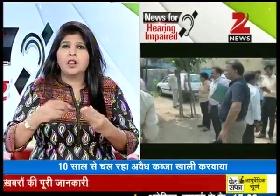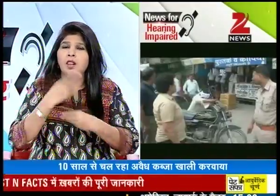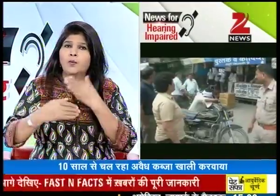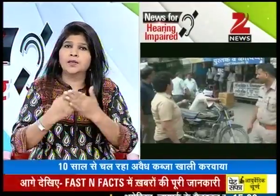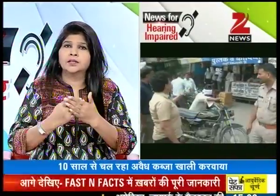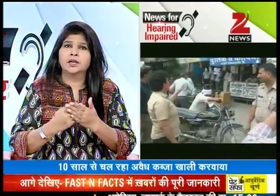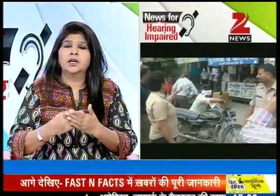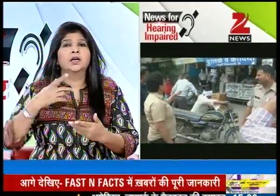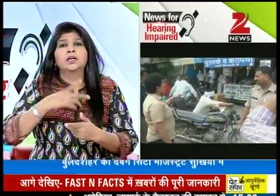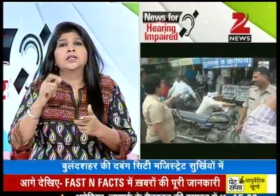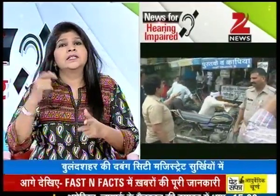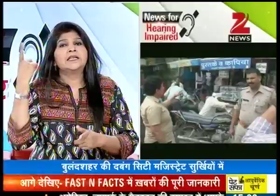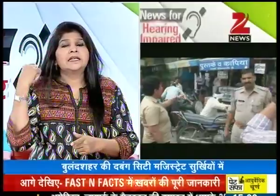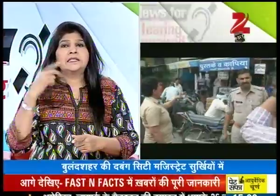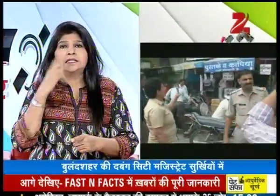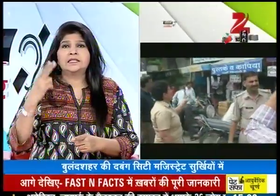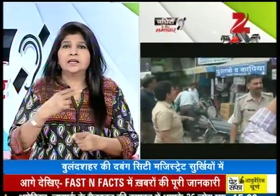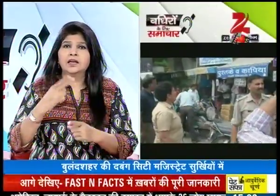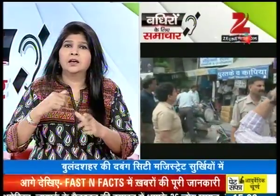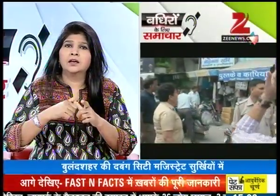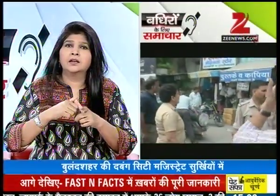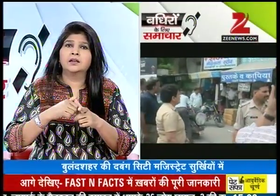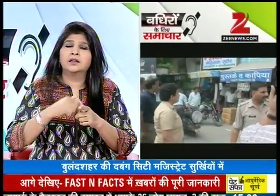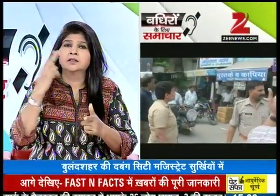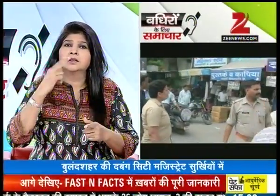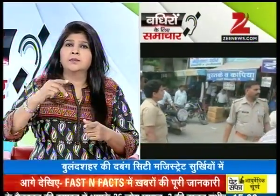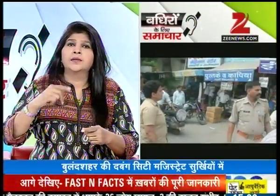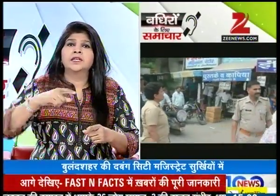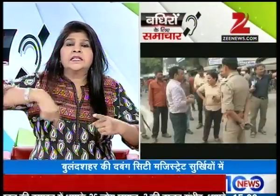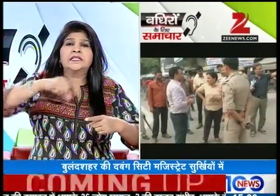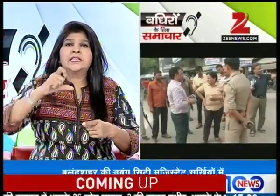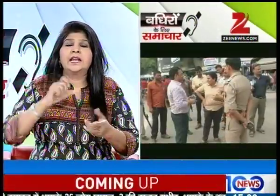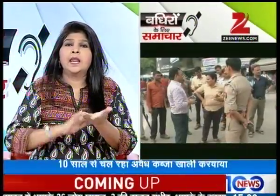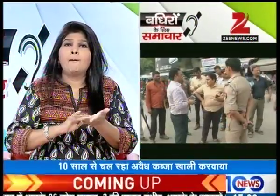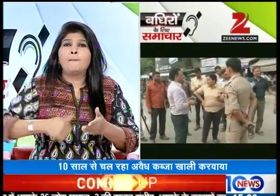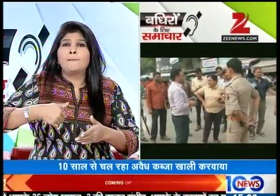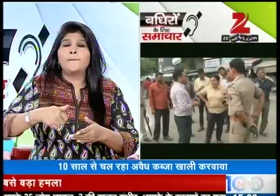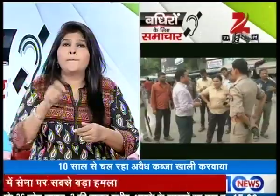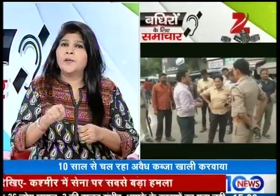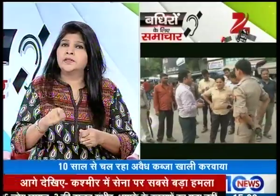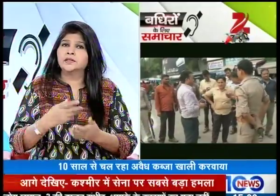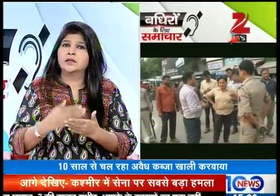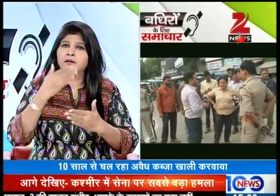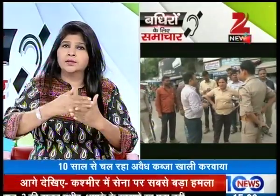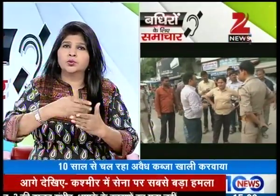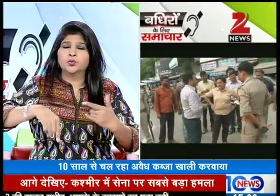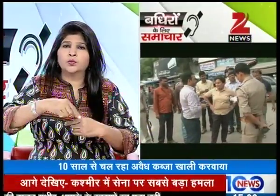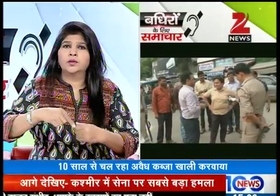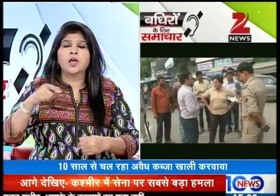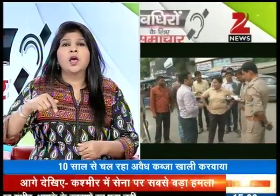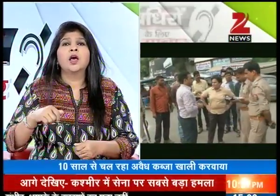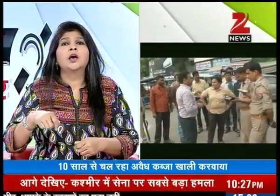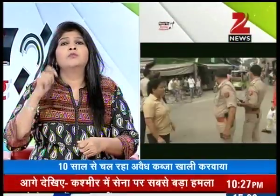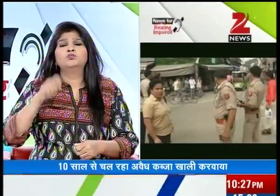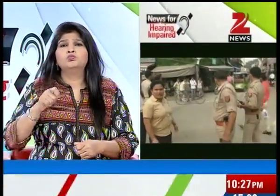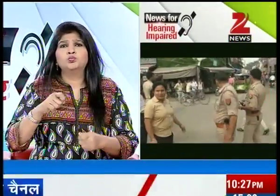में। शनिवार को अतिक्रमण के खिलाफ अभियान के लिए निकली सिटी मजिस्ट्रेट ने बीच चौराहे पर सुस्त